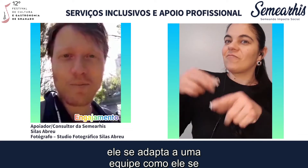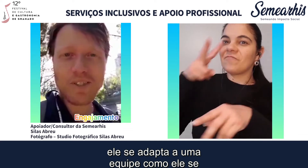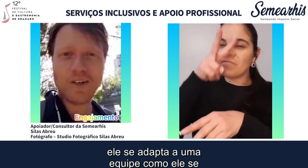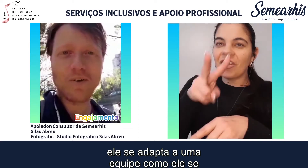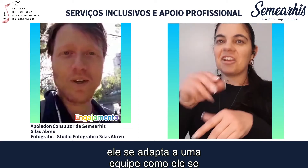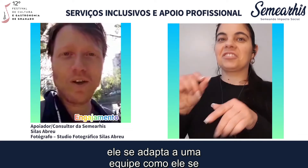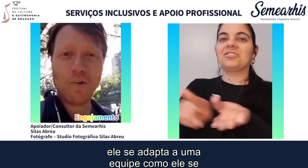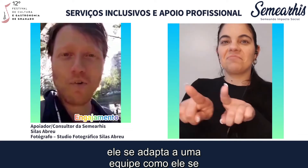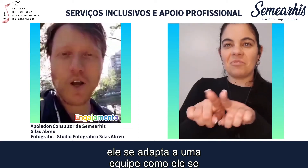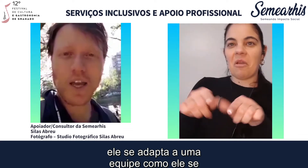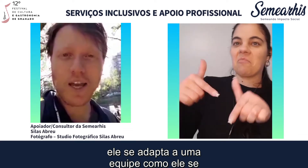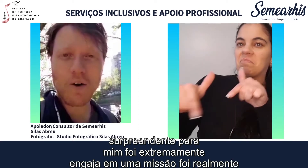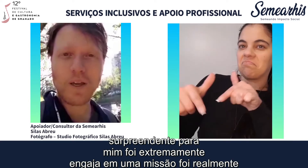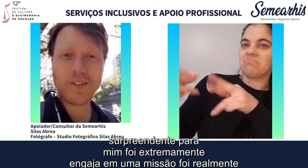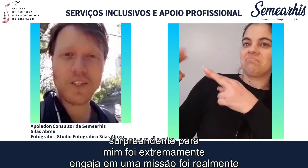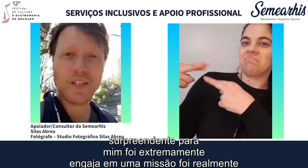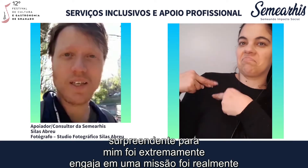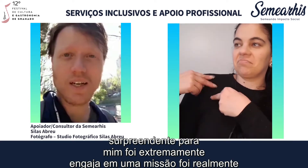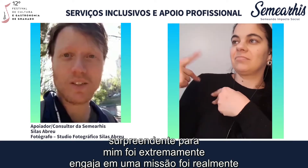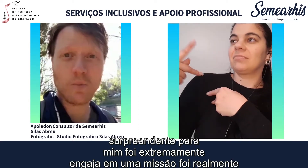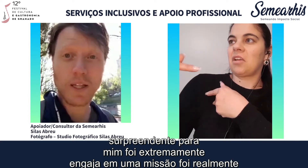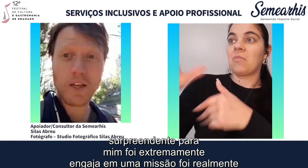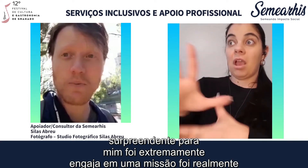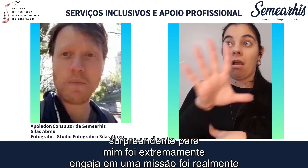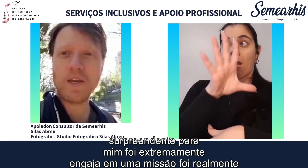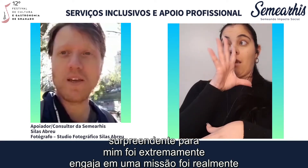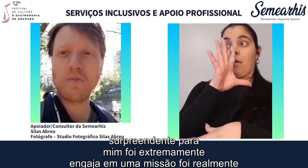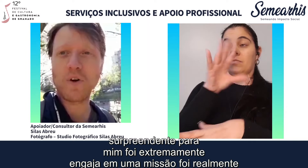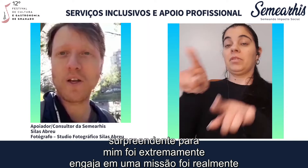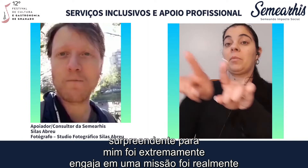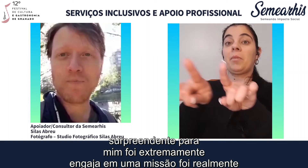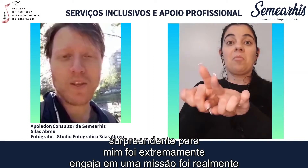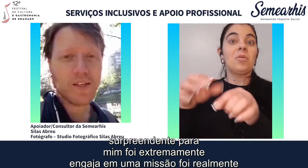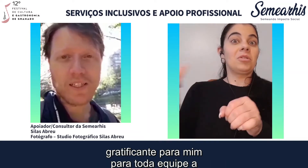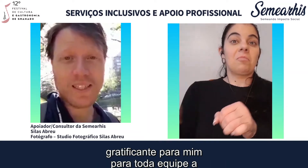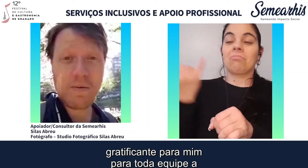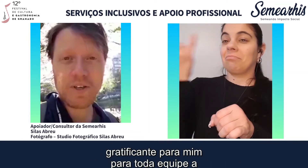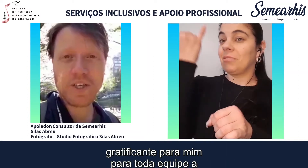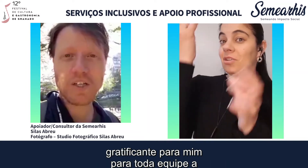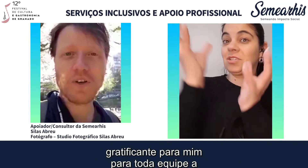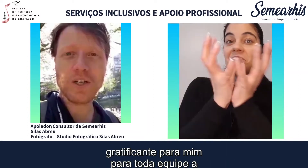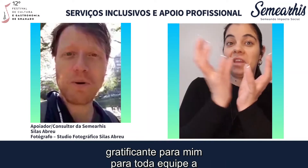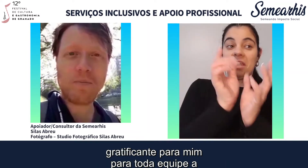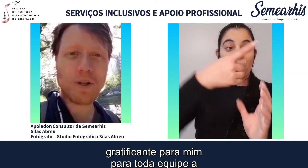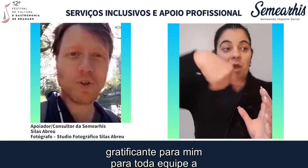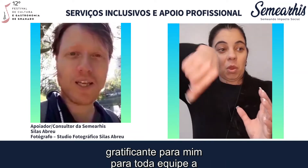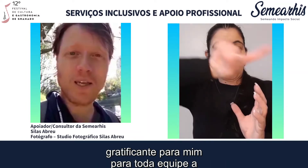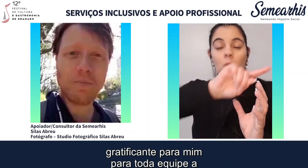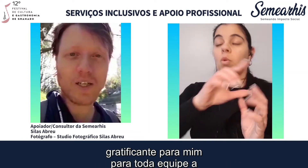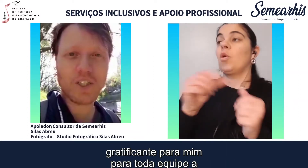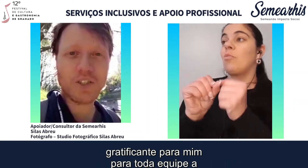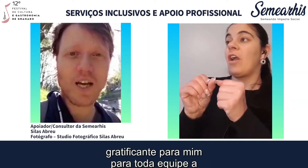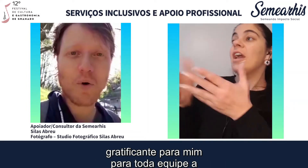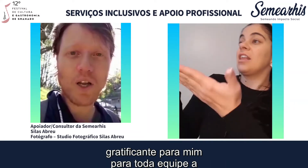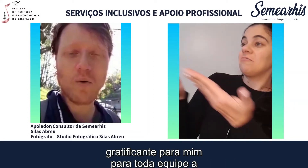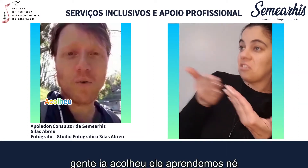em uma missão, foi realmente surpreendente para mim, foi extremamente gratificante para mim e para toda a equipe.